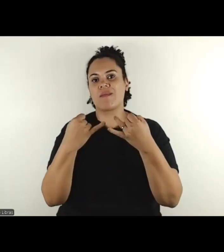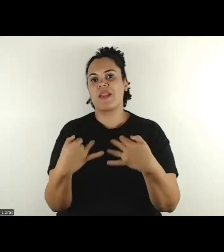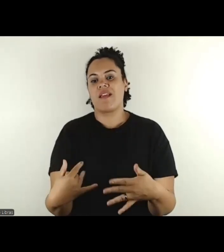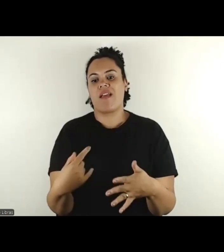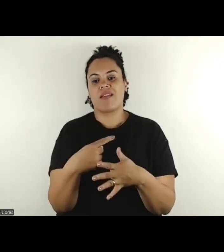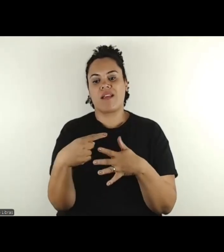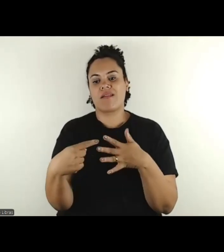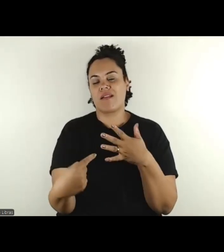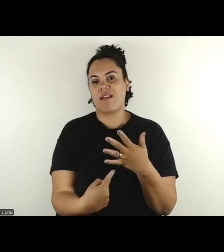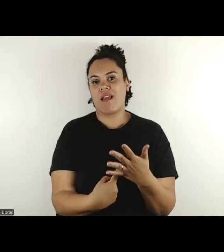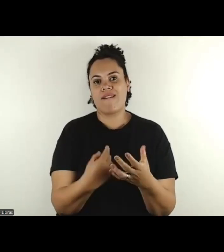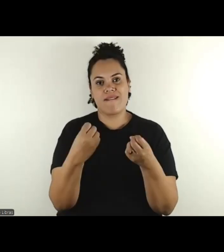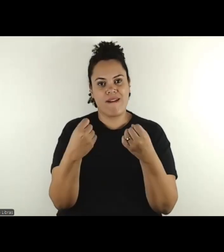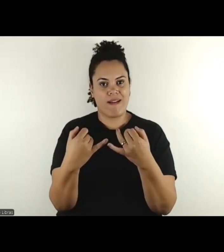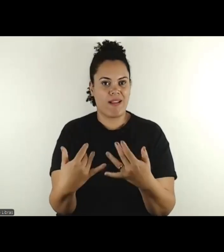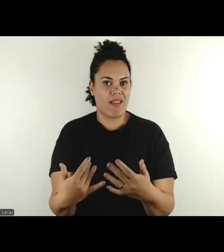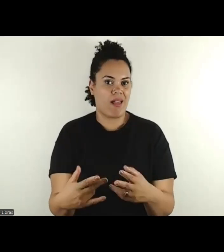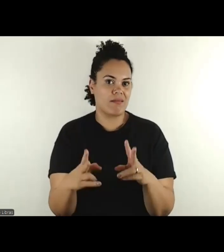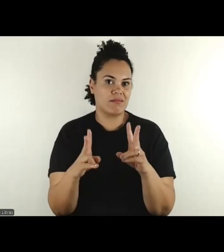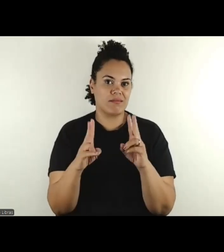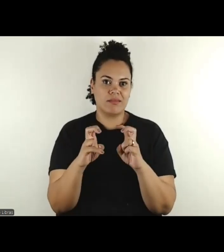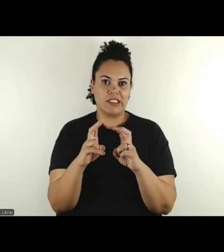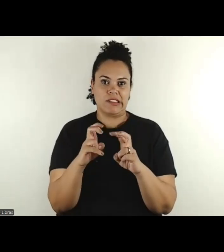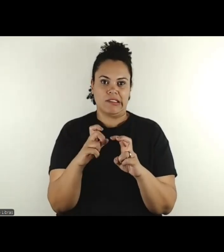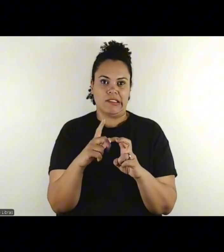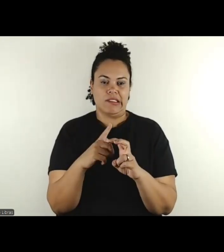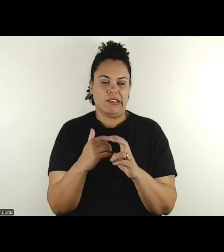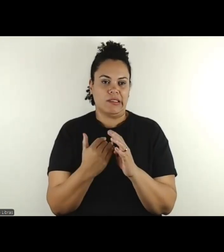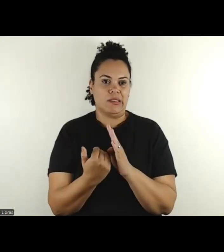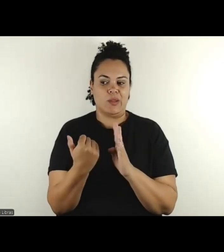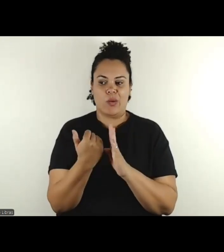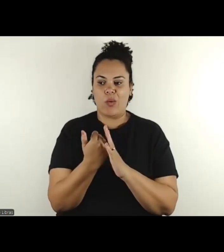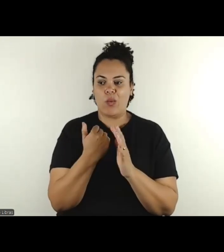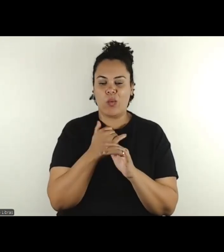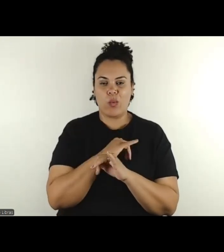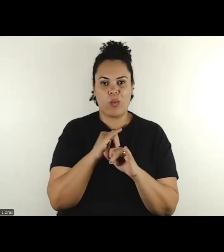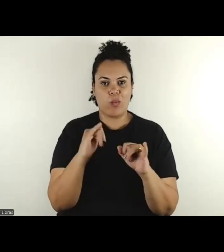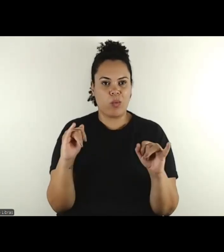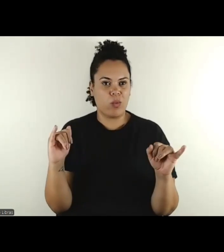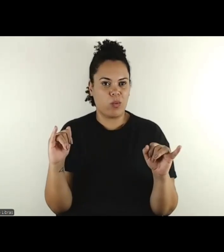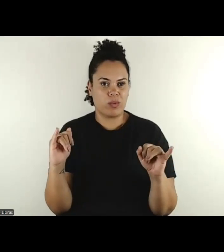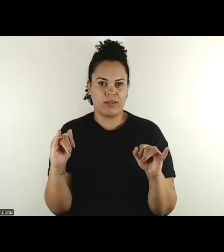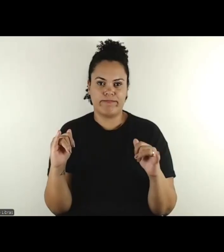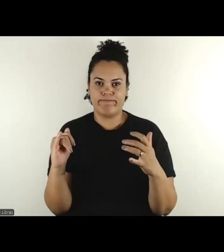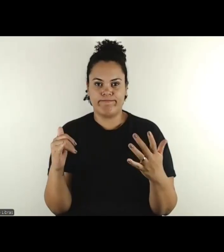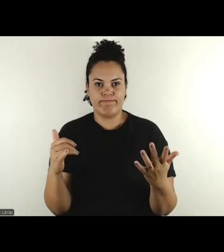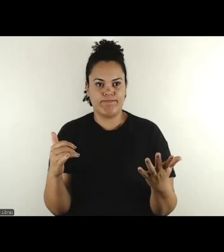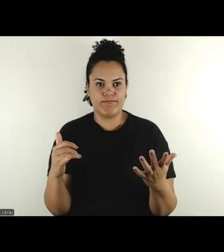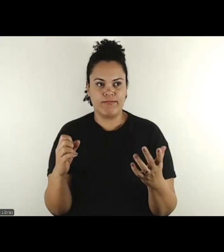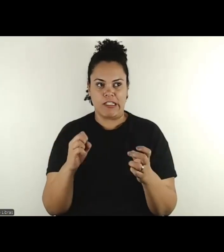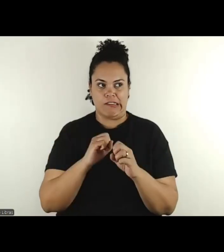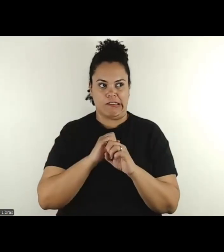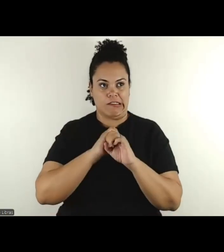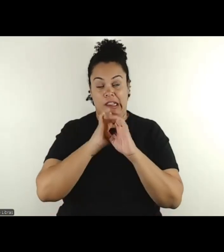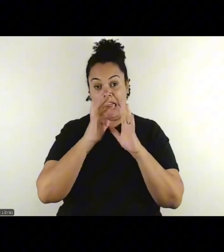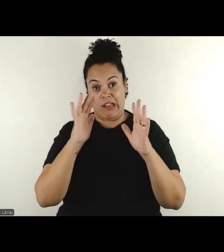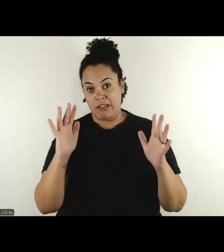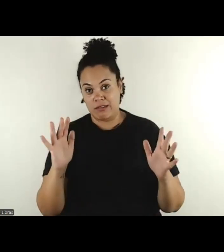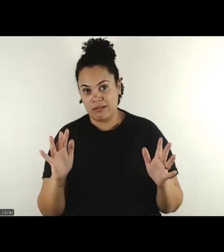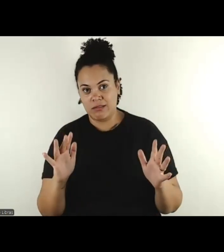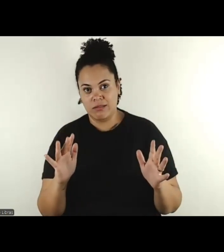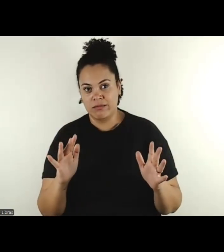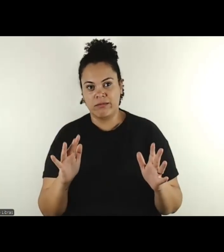esse retrocesso em âmbito mais público, explícito, né?